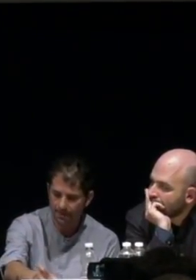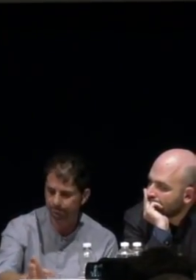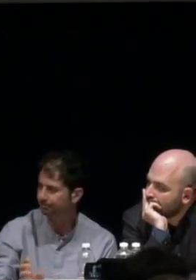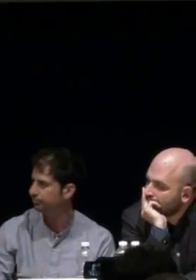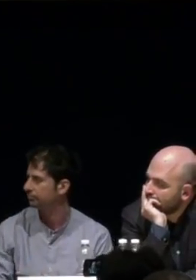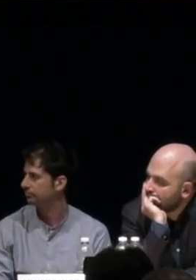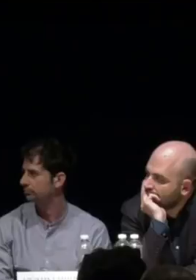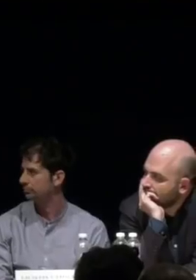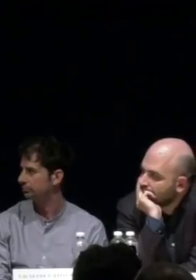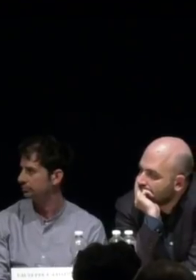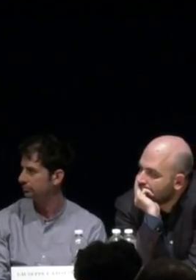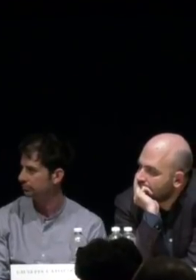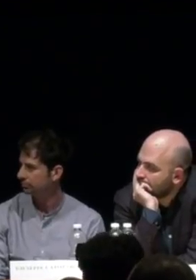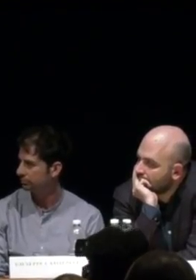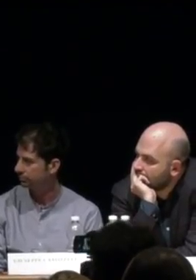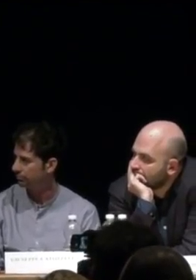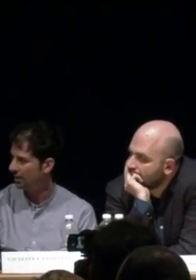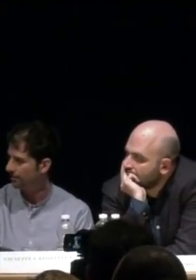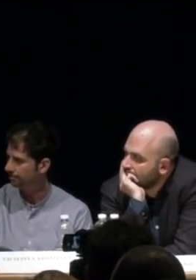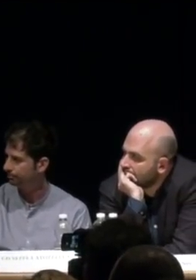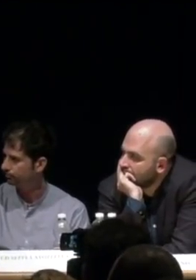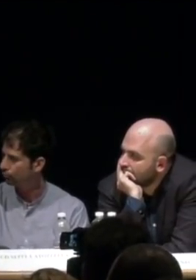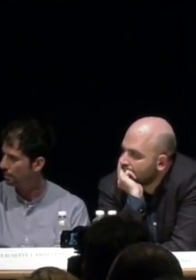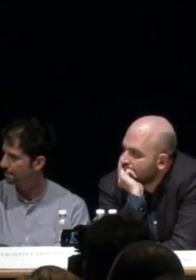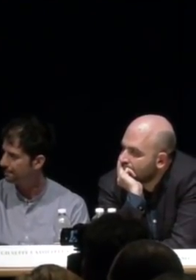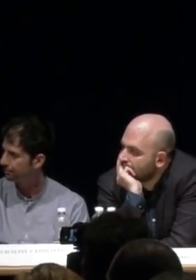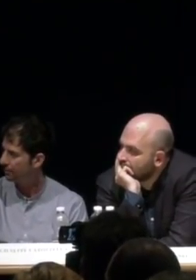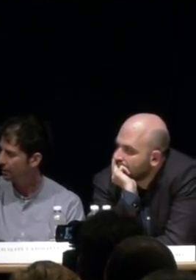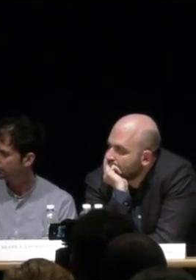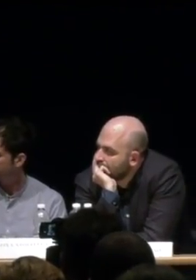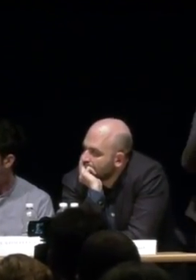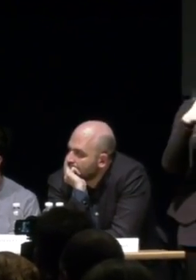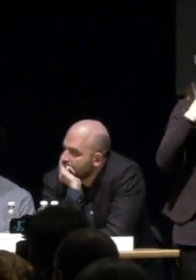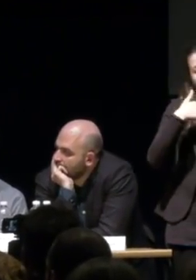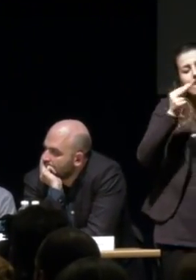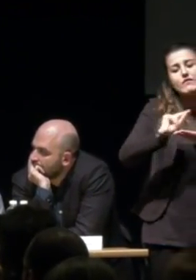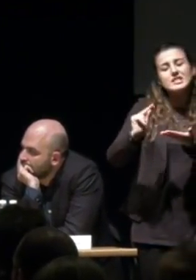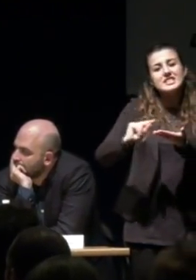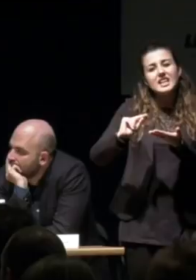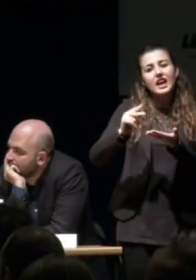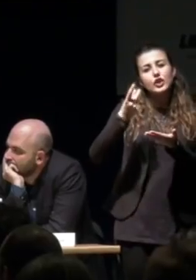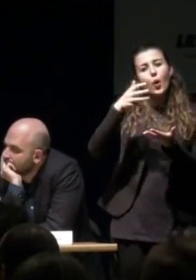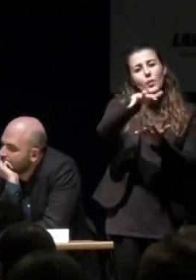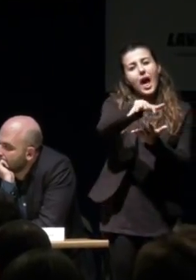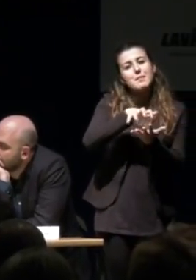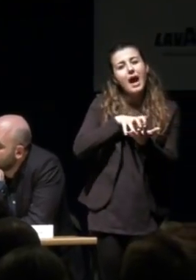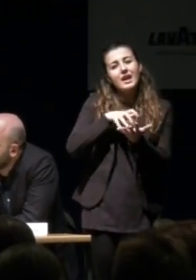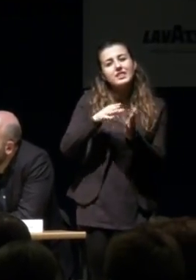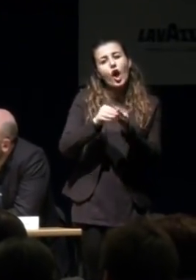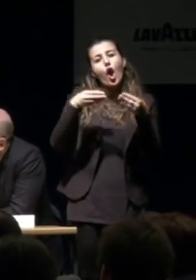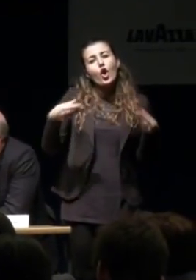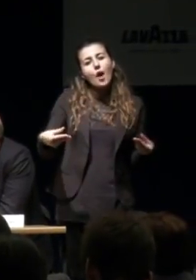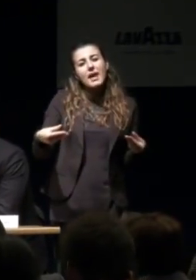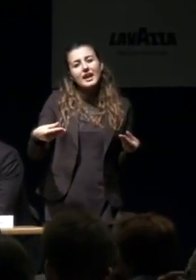un incontro molto particolare perché io avevo scritto una parte di copertina per un libro sul sud